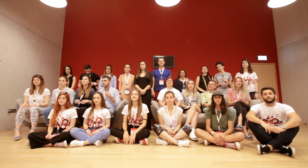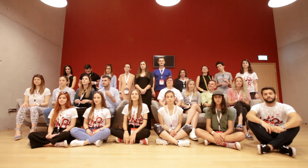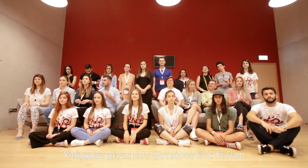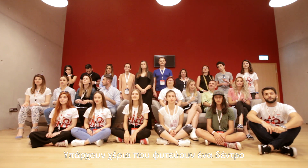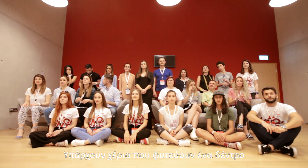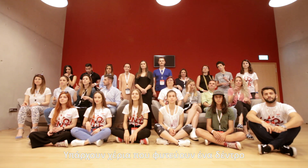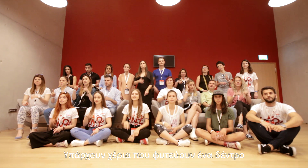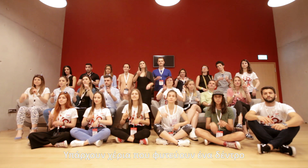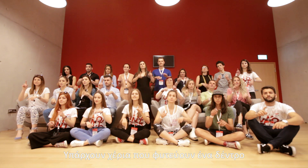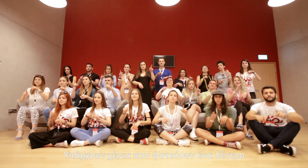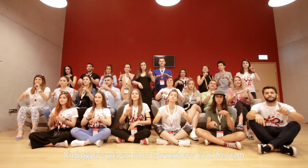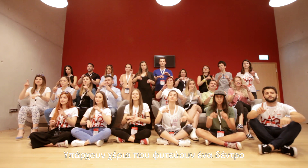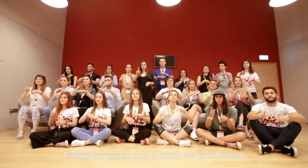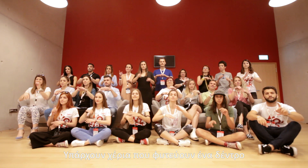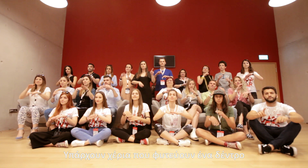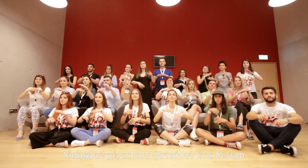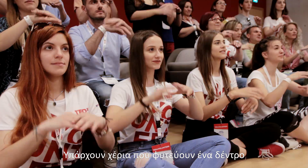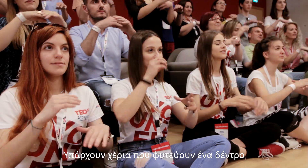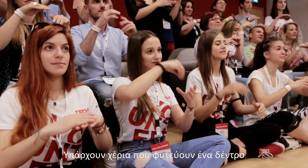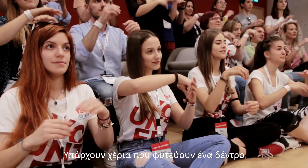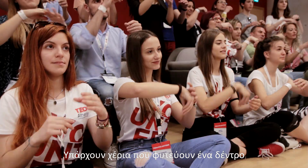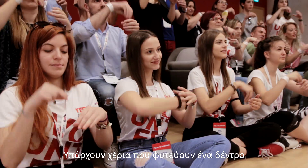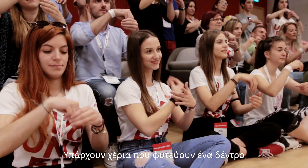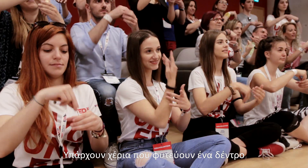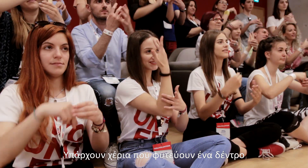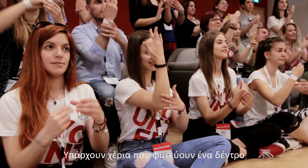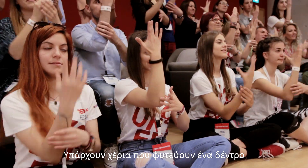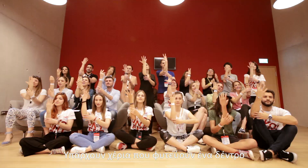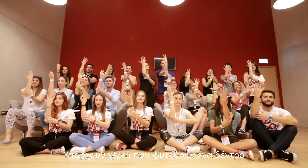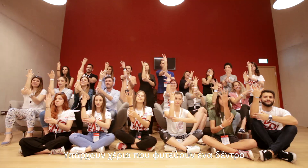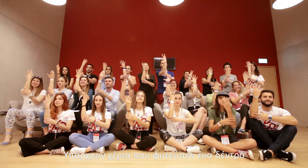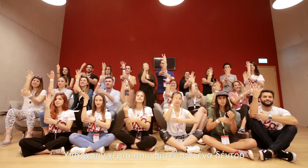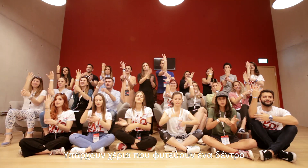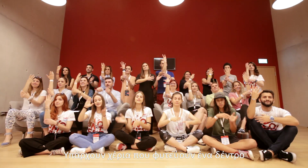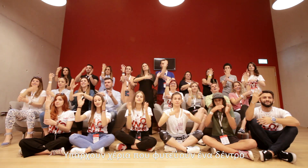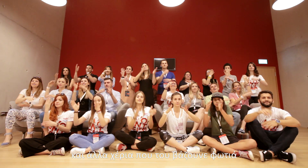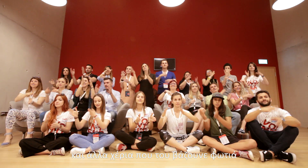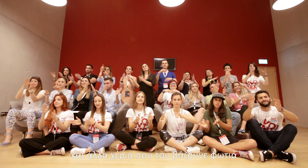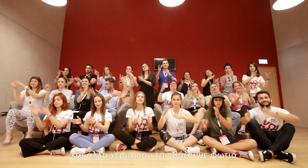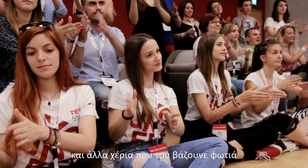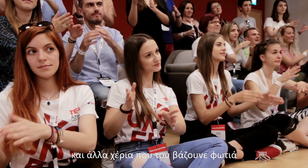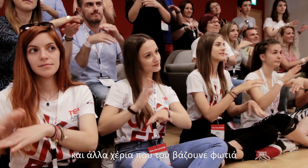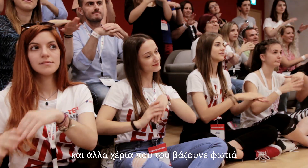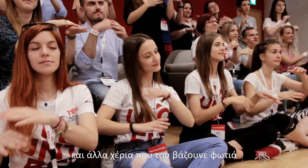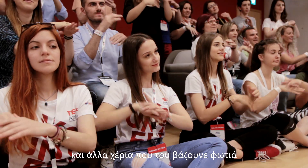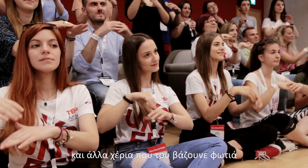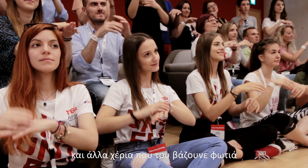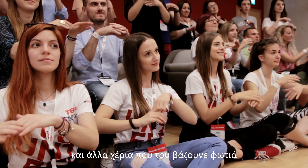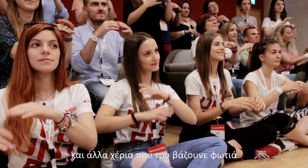Υπάρχουν χέρια που φυτεύουν ένα δέντρο και άλλα χέρια που του